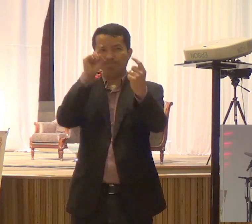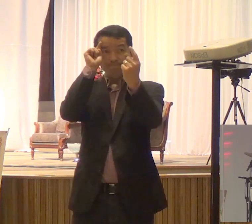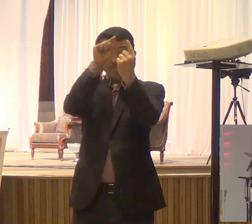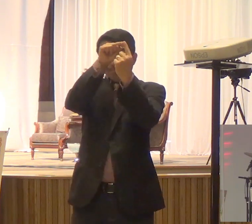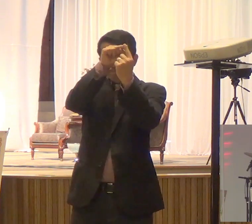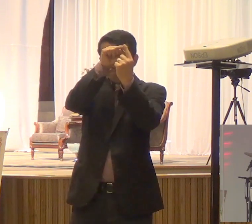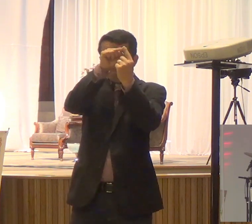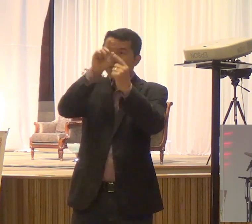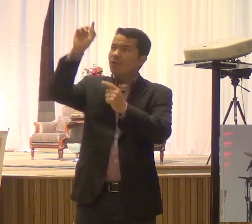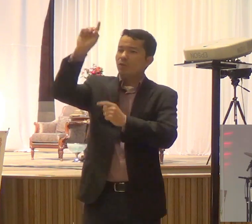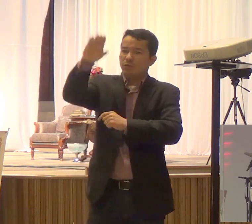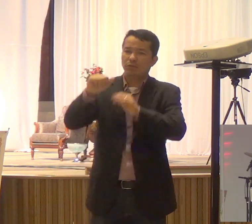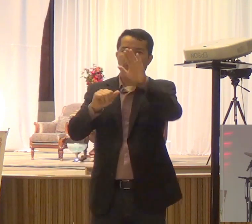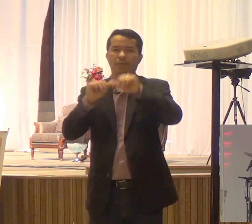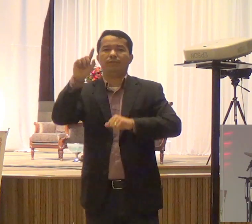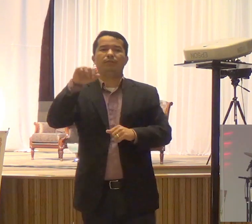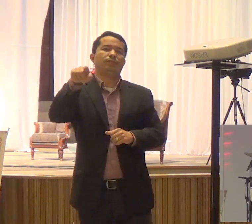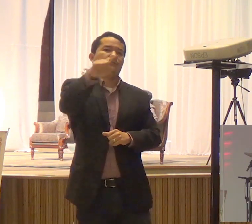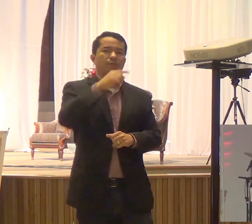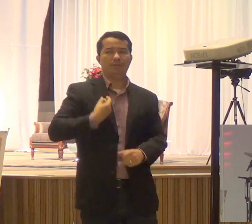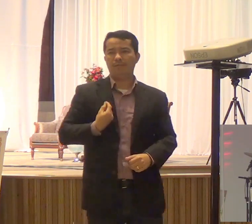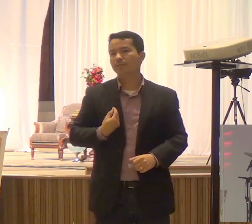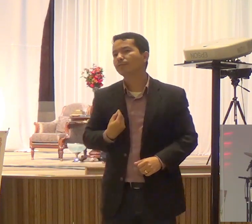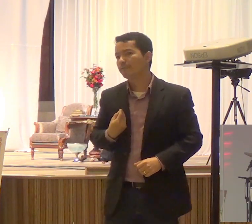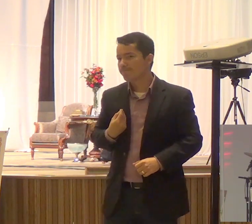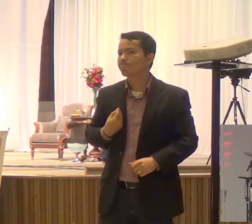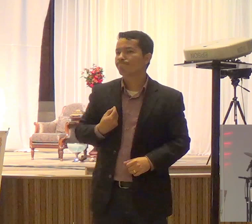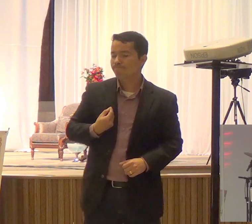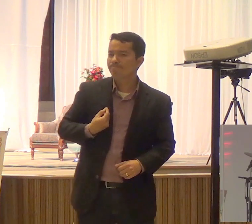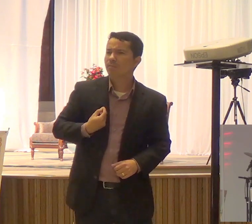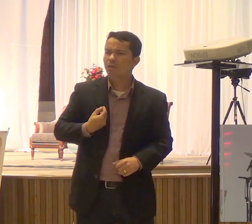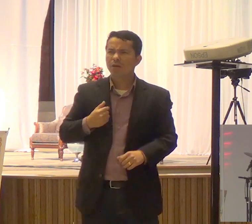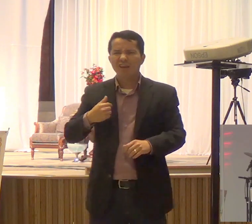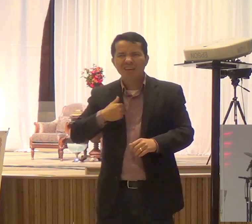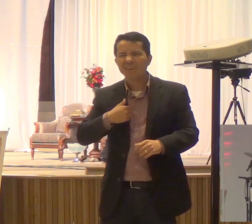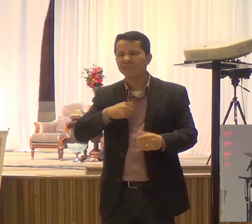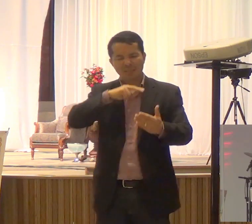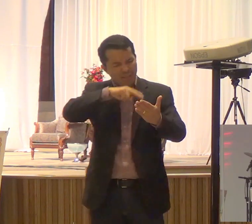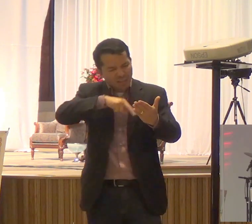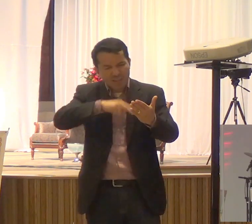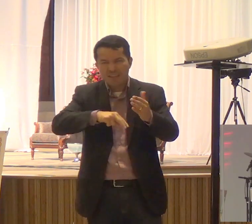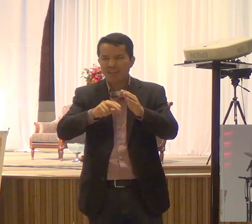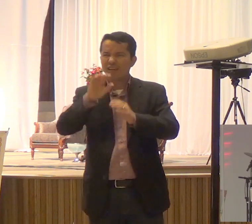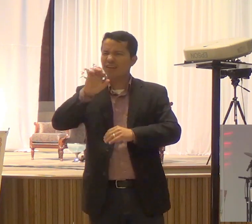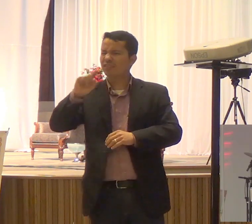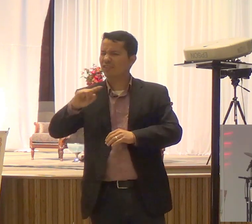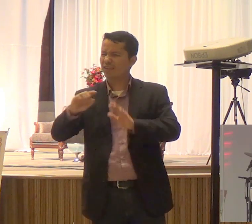tenho em Ezequiel 15 é que Deus está olhando para o povo e está dizendo assim, para um povo que estava longe dos seus